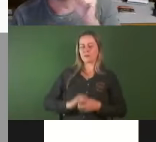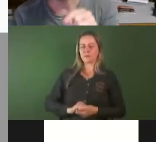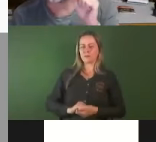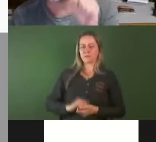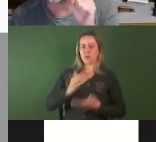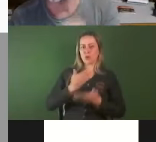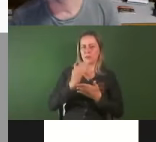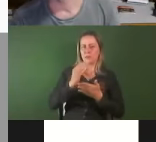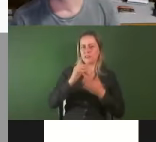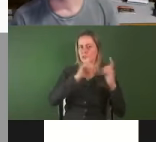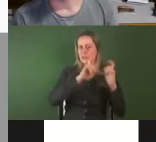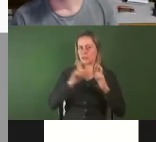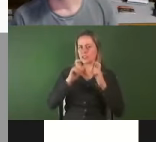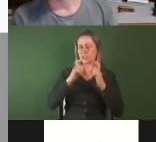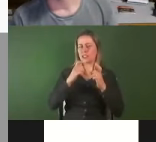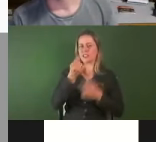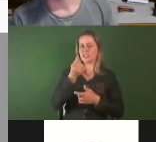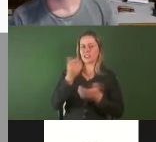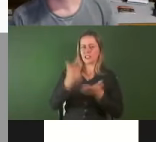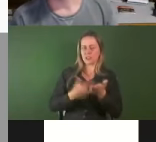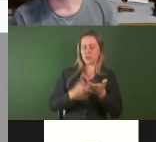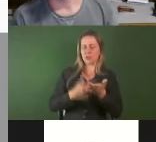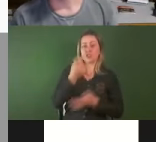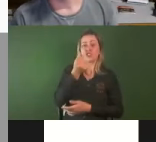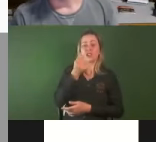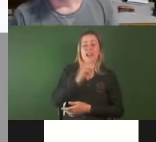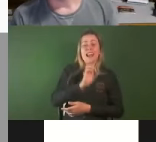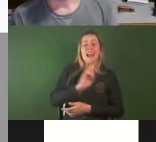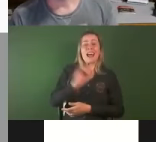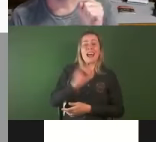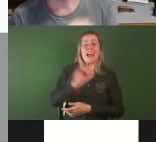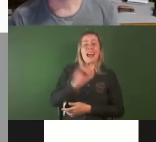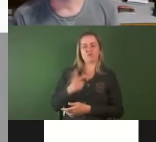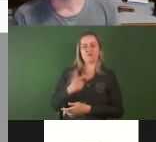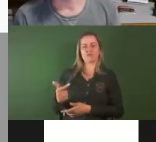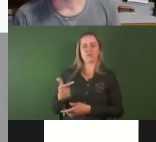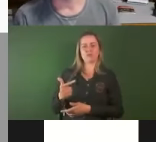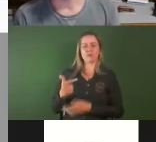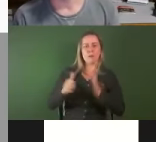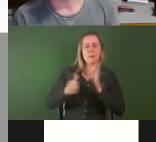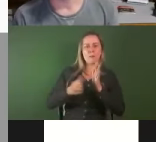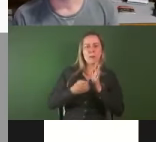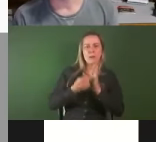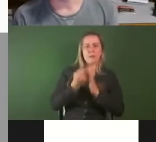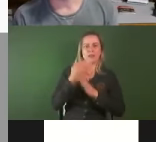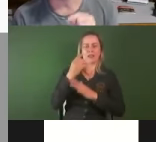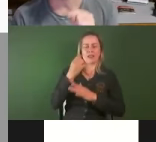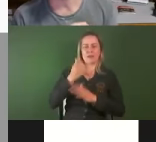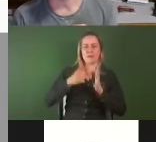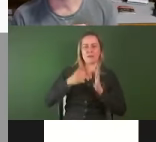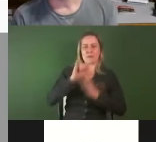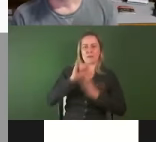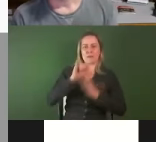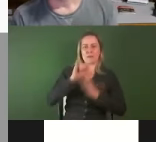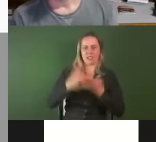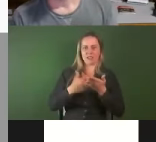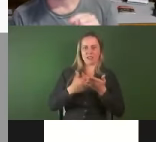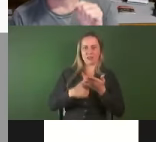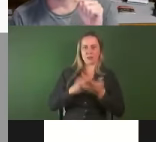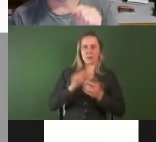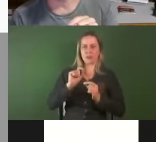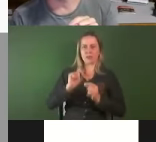livro, ele não tinha dinheiro para fotografar. Então, as primeiras imagens desse livro, ele vai fazer